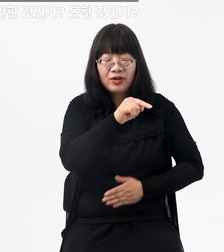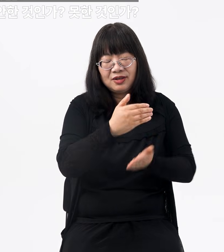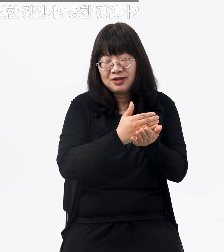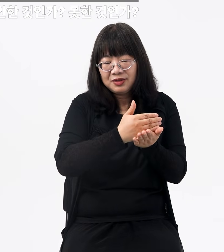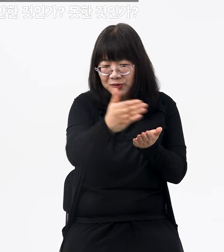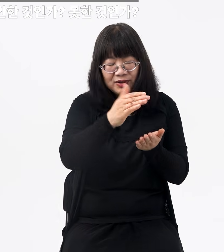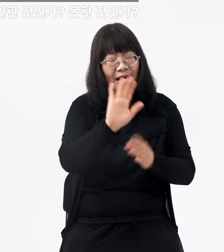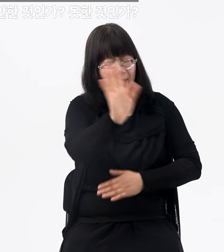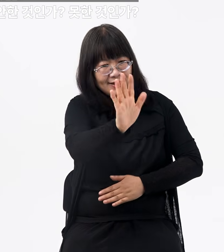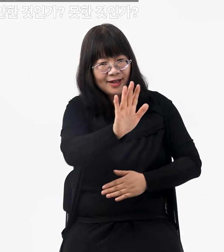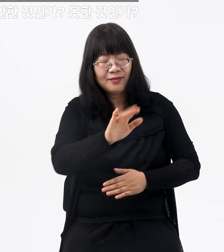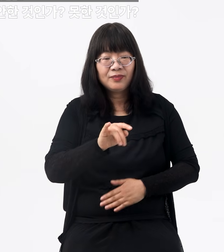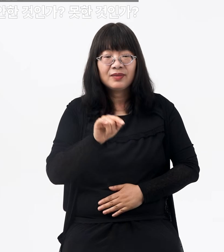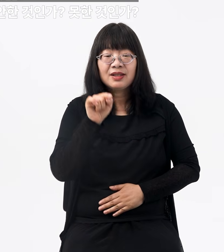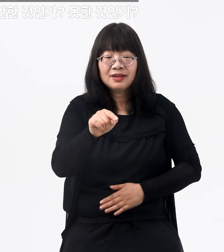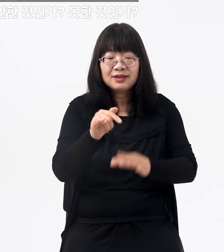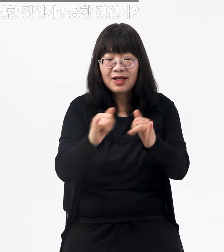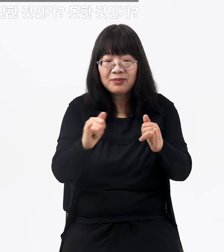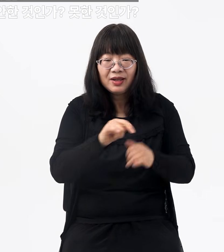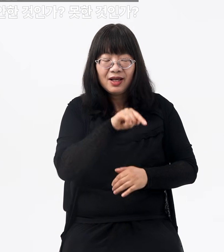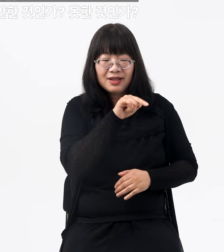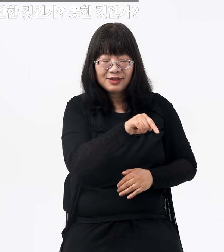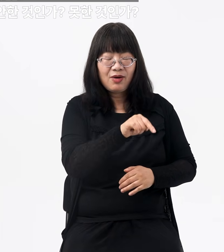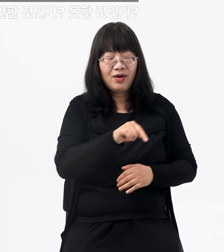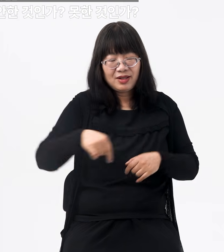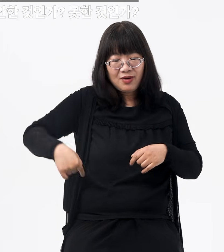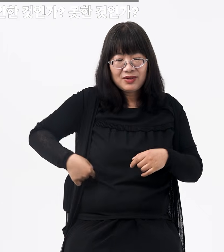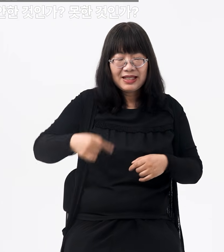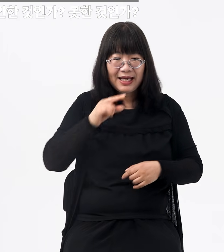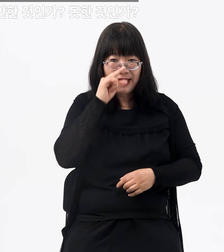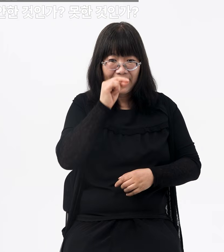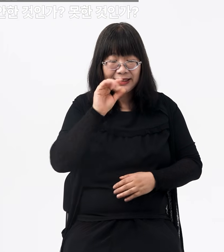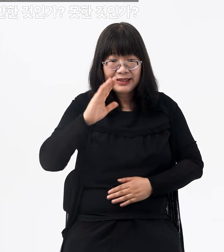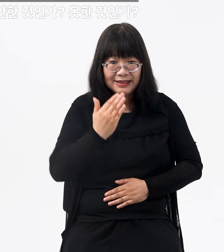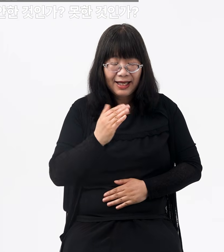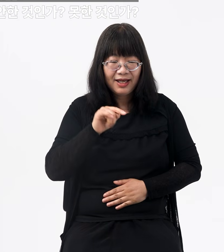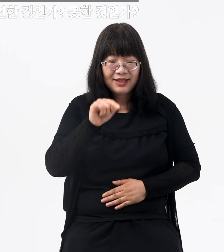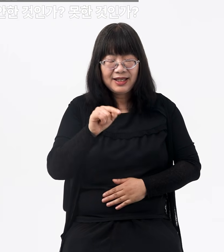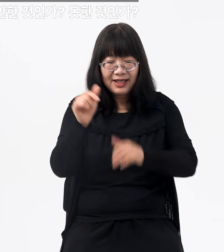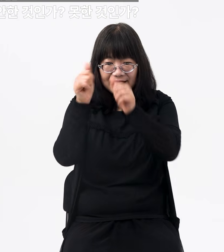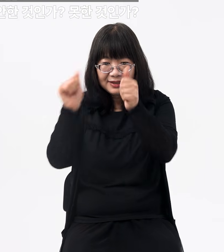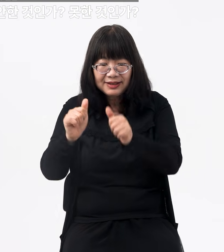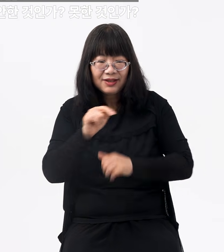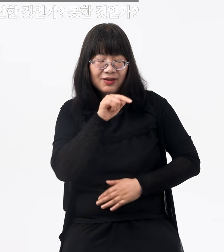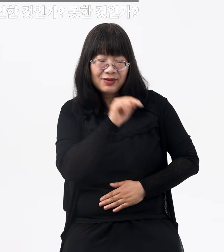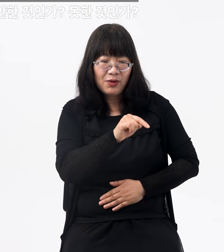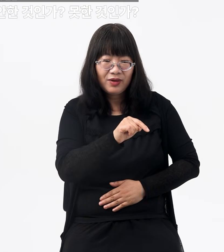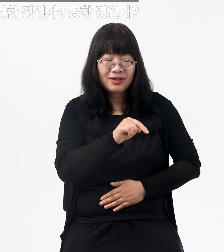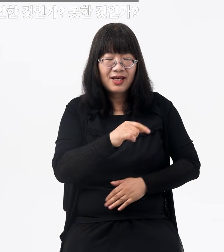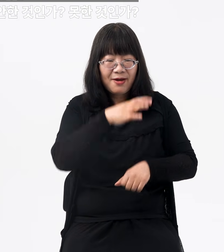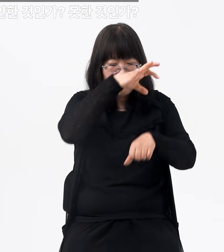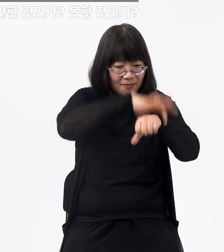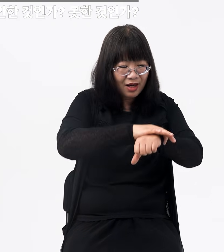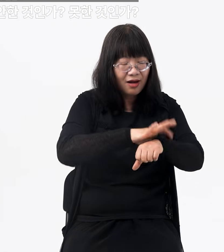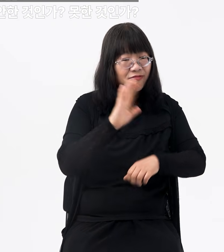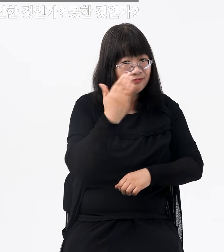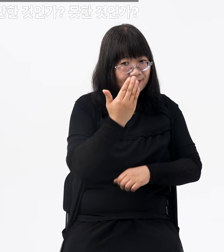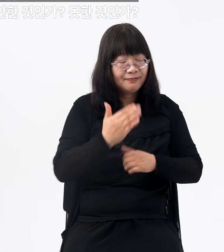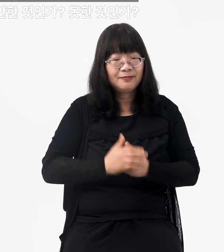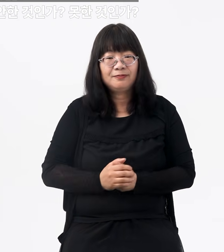쫓아내지 아니하리니 그들이 너희 옆구리에 가시가 될 것이며 그들의 신들이 너희에게 올무가 되리라